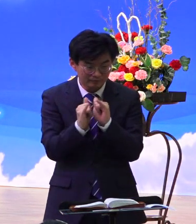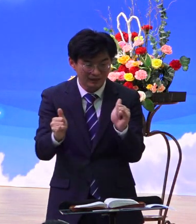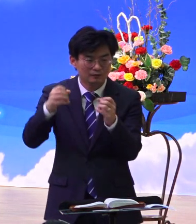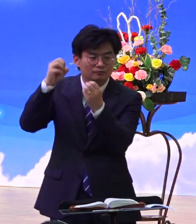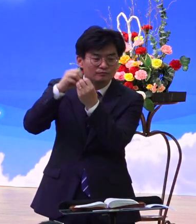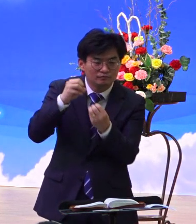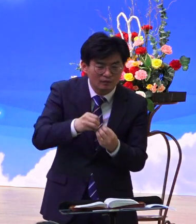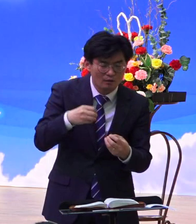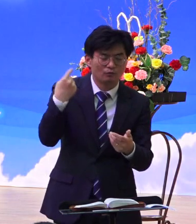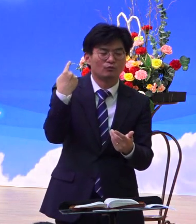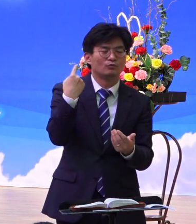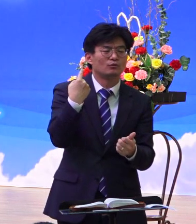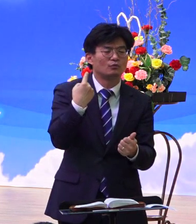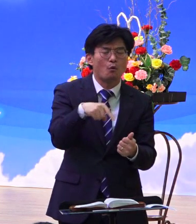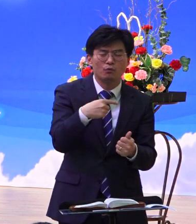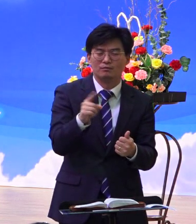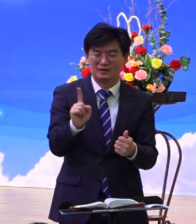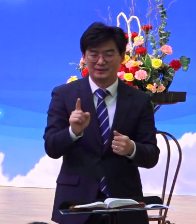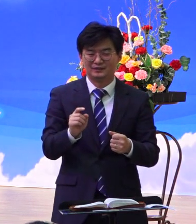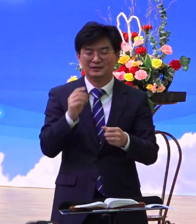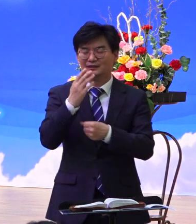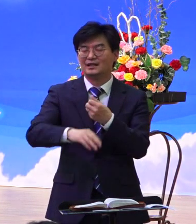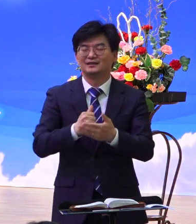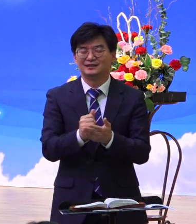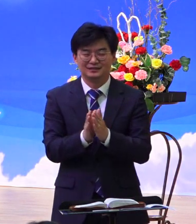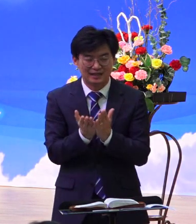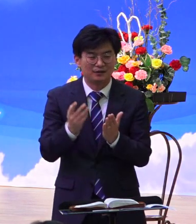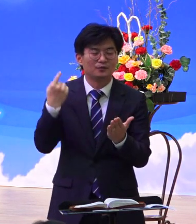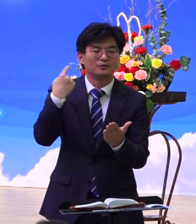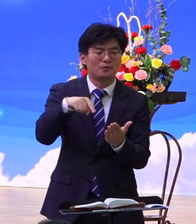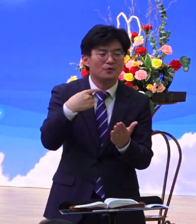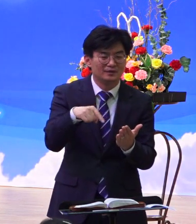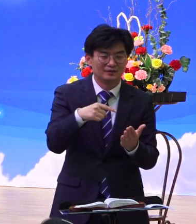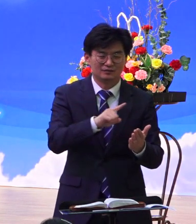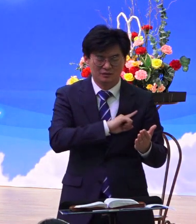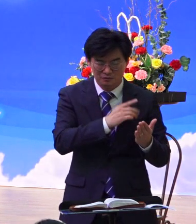바랍니다. 근데 여러분, 성경을 많이 읽었어도